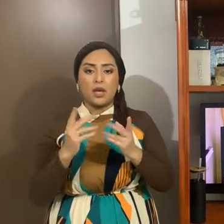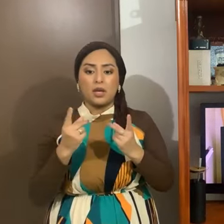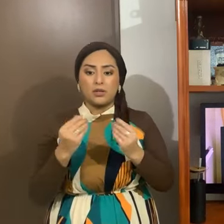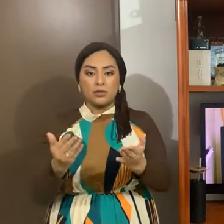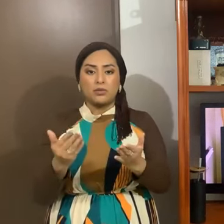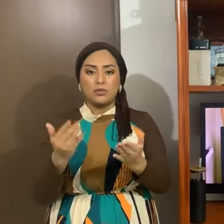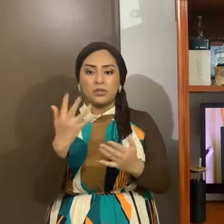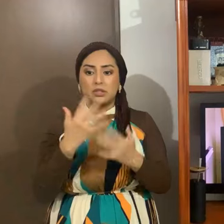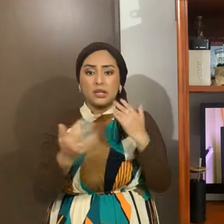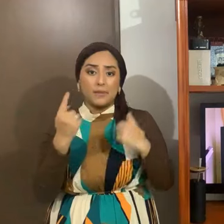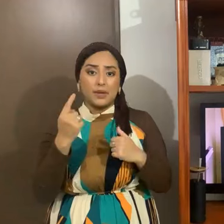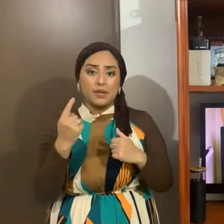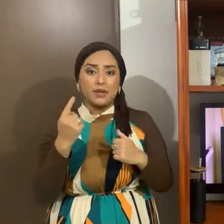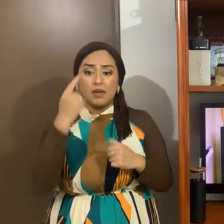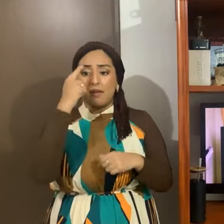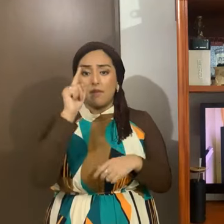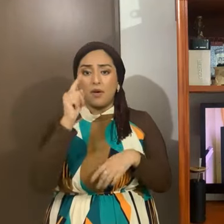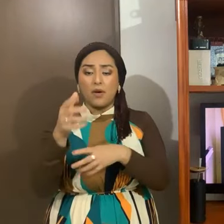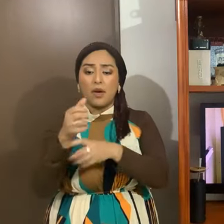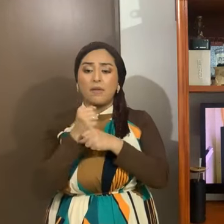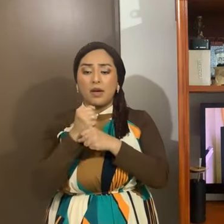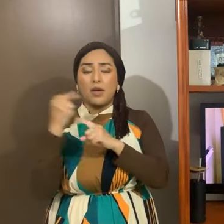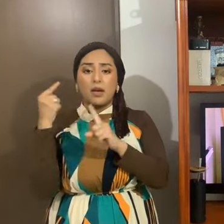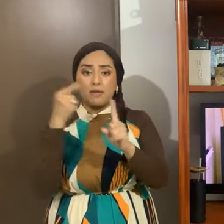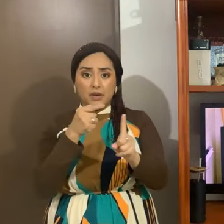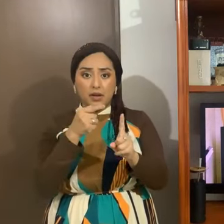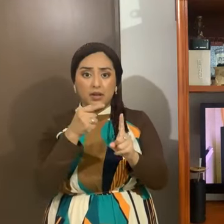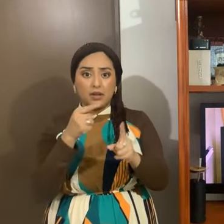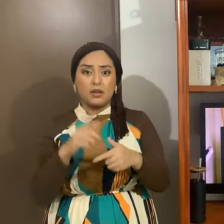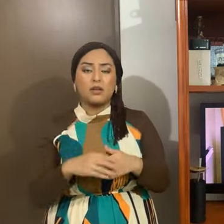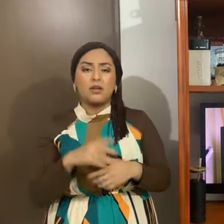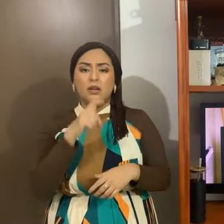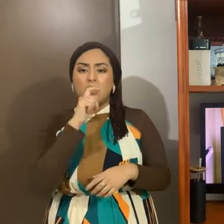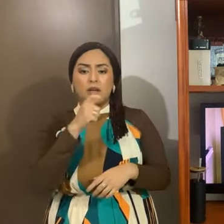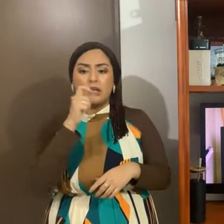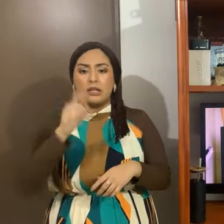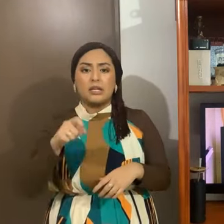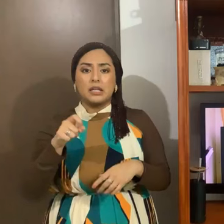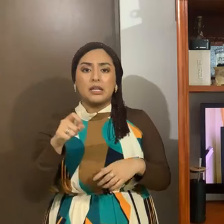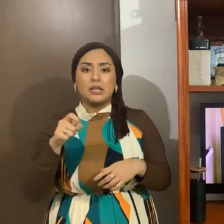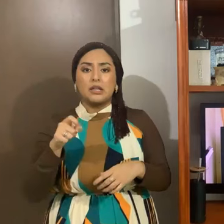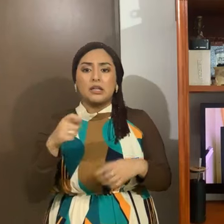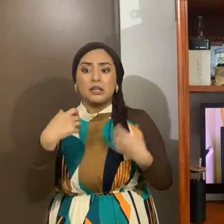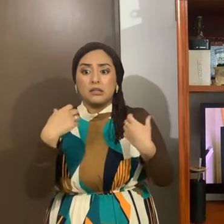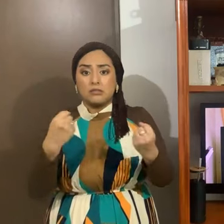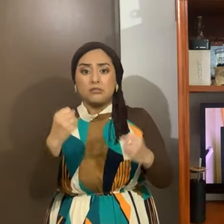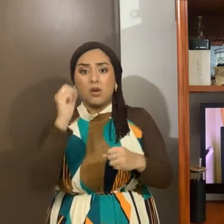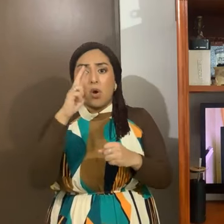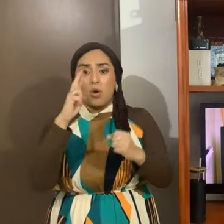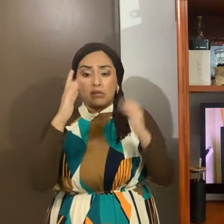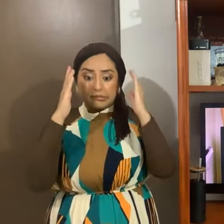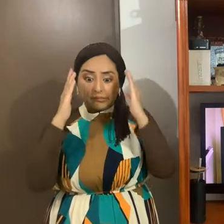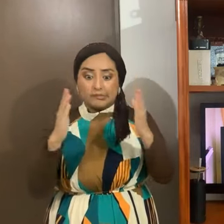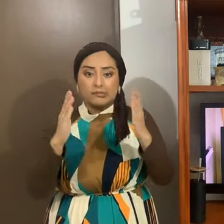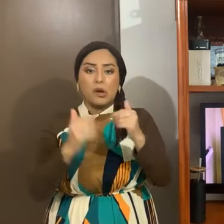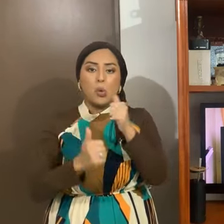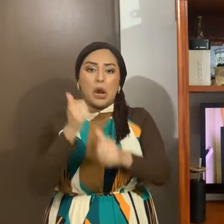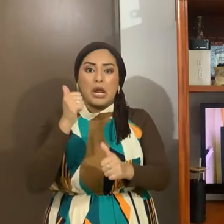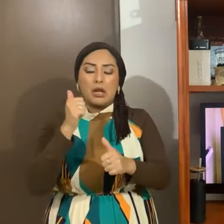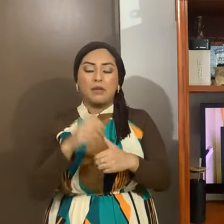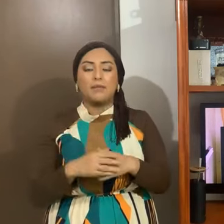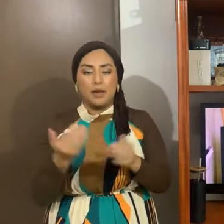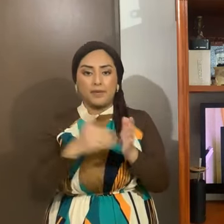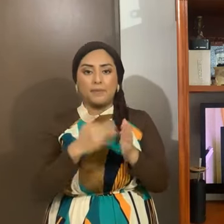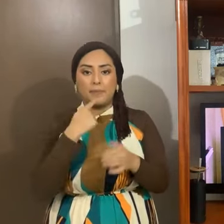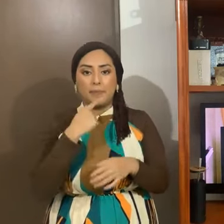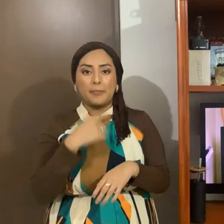una acción para obtener un resultado sin requerir de un esfuerzo o concentración mayor. Lo vuelvo